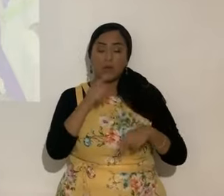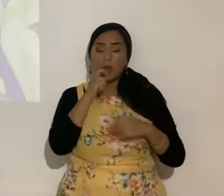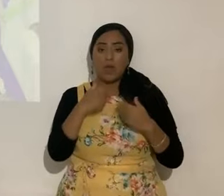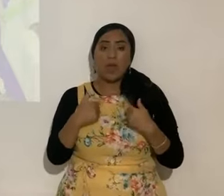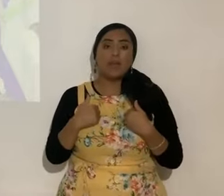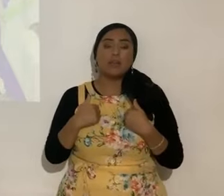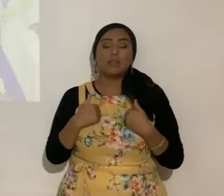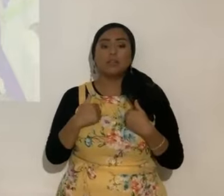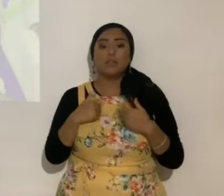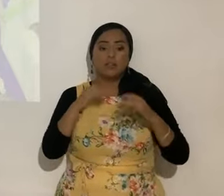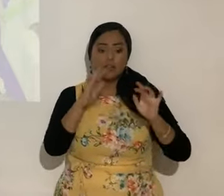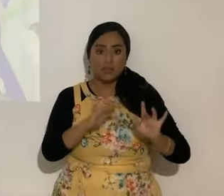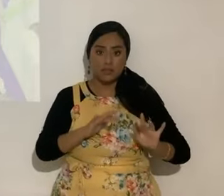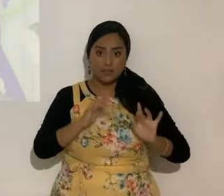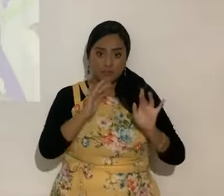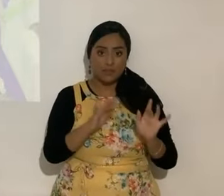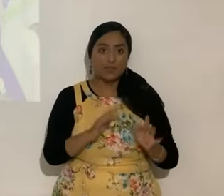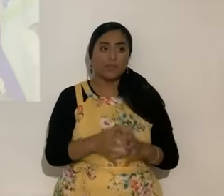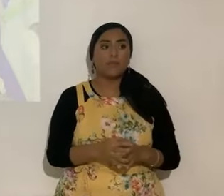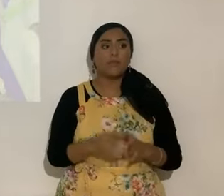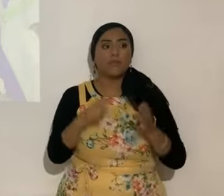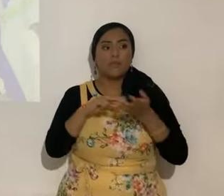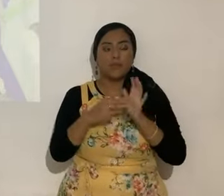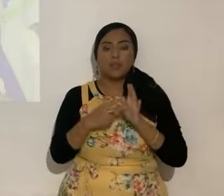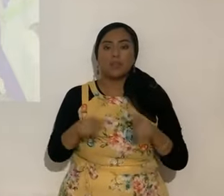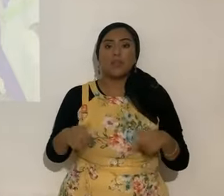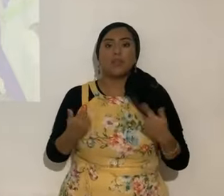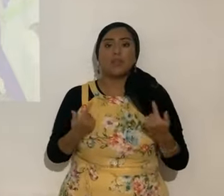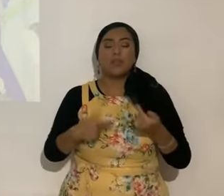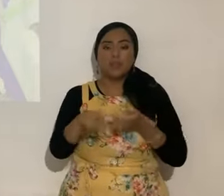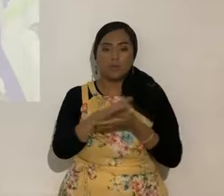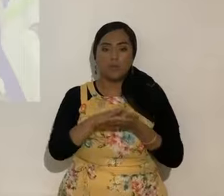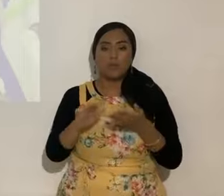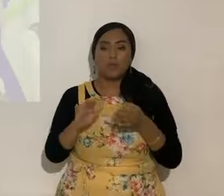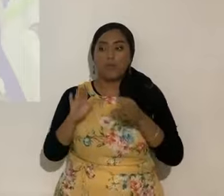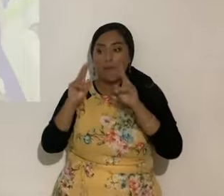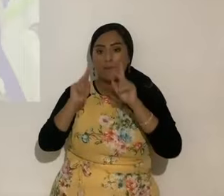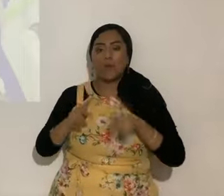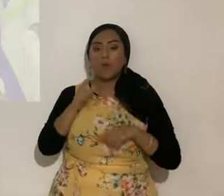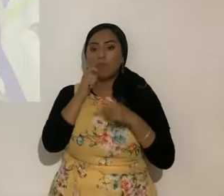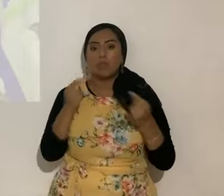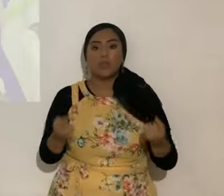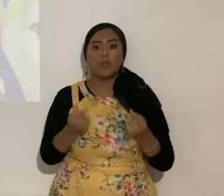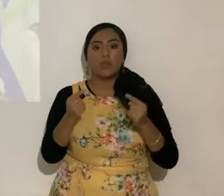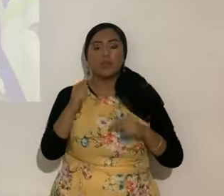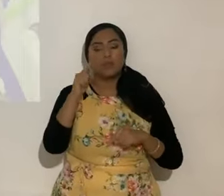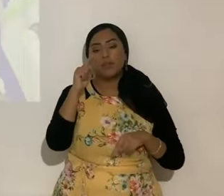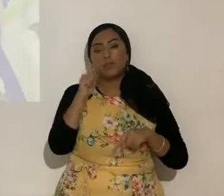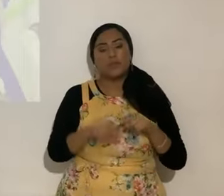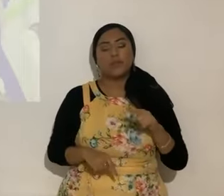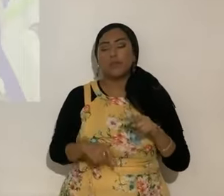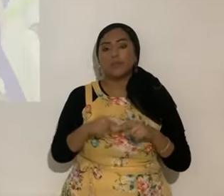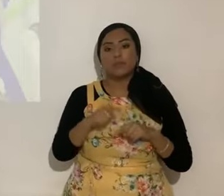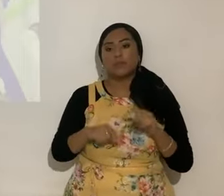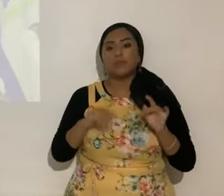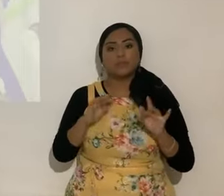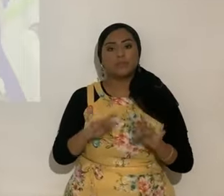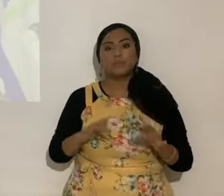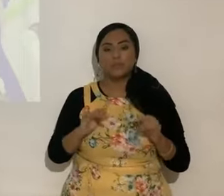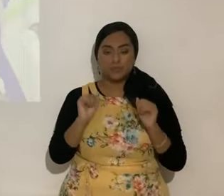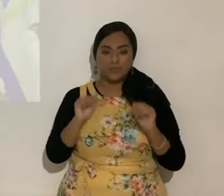bondadoso, el que tiene bondad, es que está en santidad. Una persona que peca no puede ser bondadosa, hermanos, para nada.